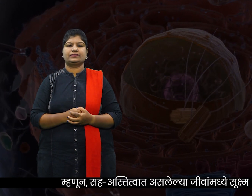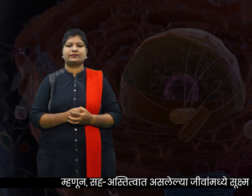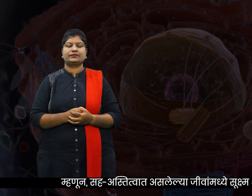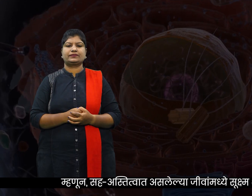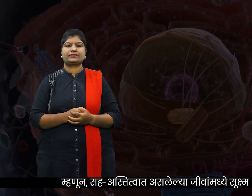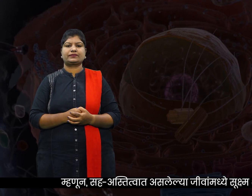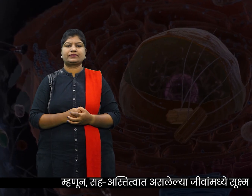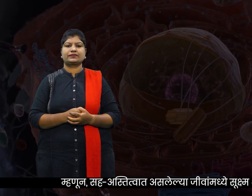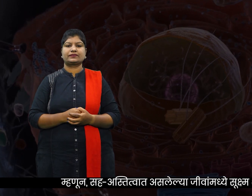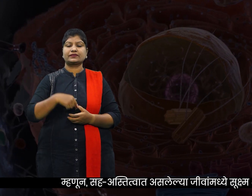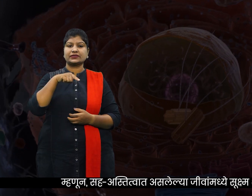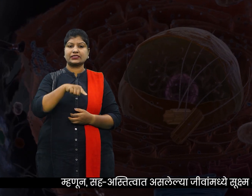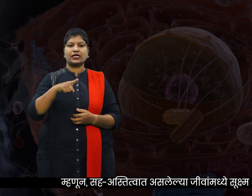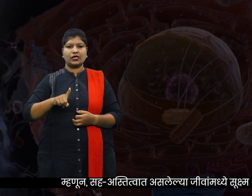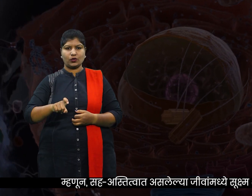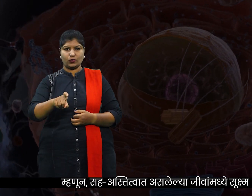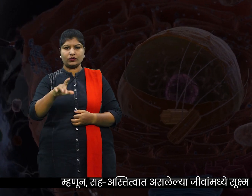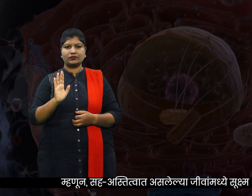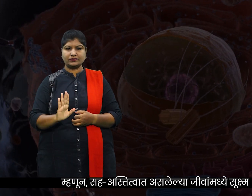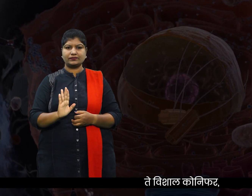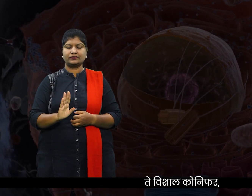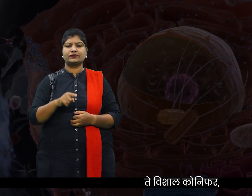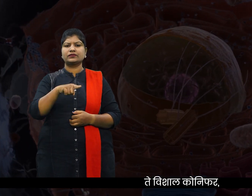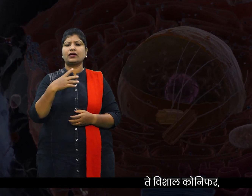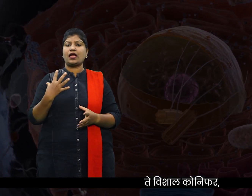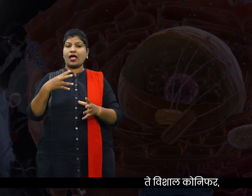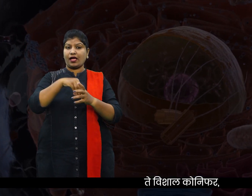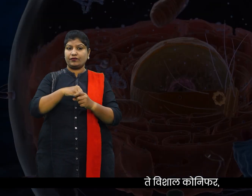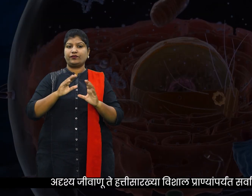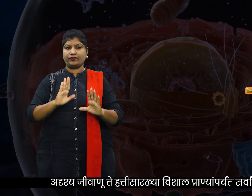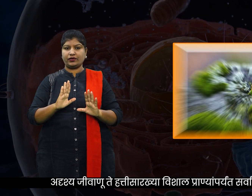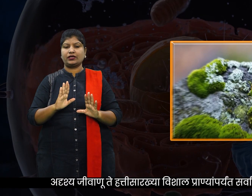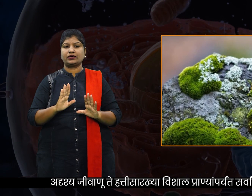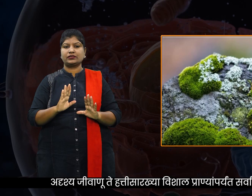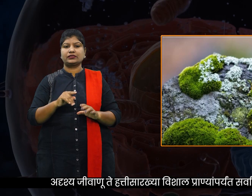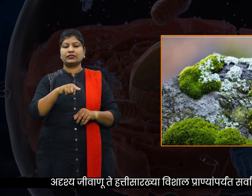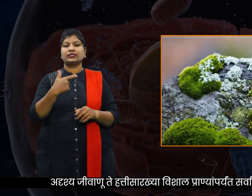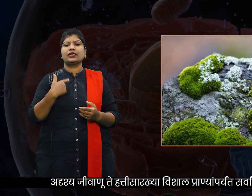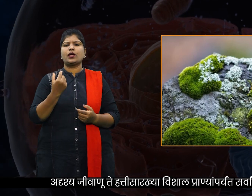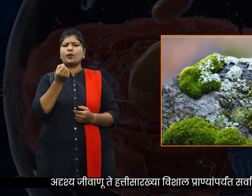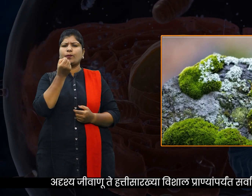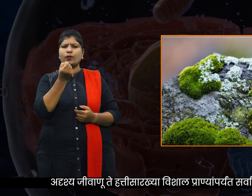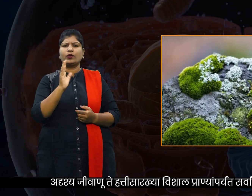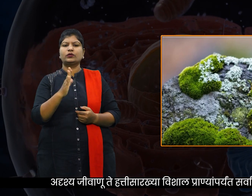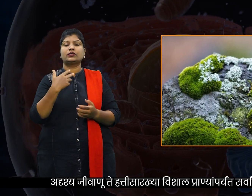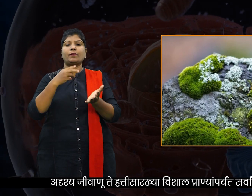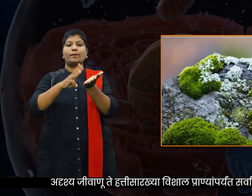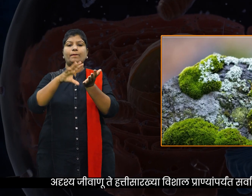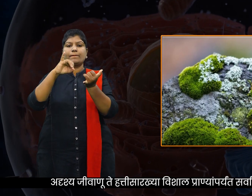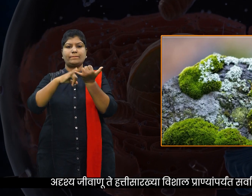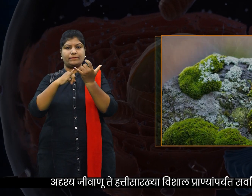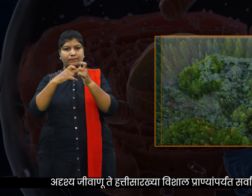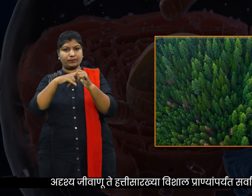म्हणून सह अस्तित्वात असलेल्या जीवांमध्ये सूक्ष्म शेवाळापासून ते विशाल कोनिफर, अदृश्य जीवाणू ते हत्तीसारख्या विशाल